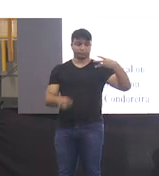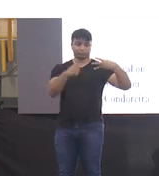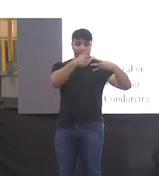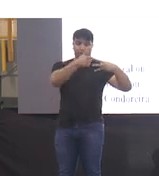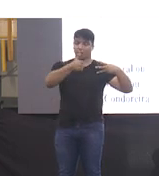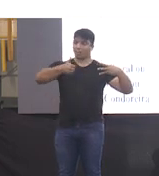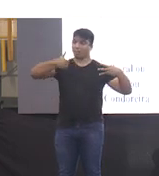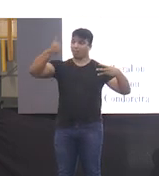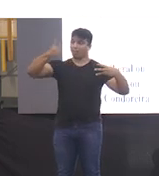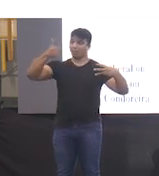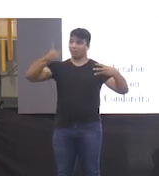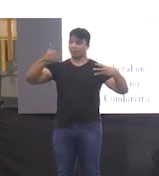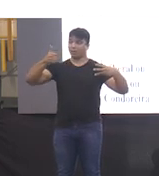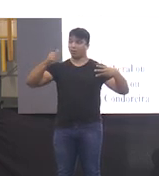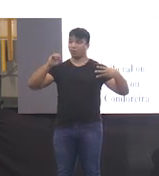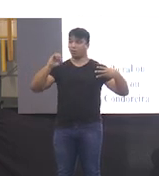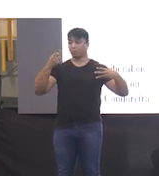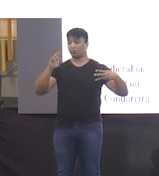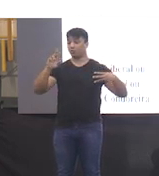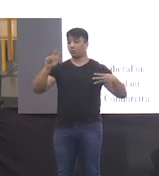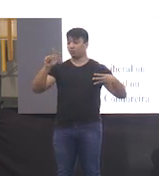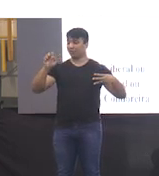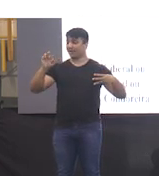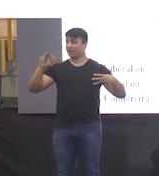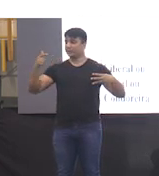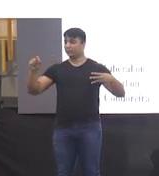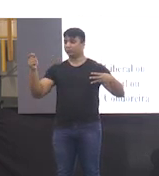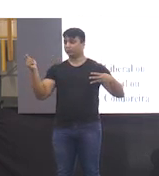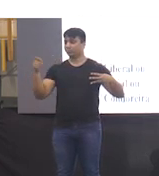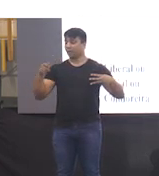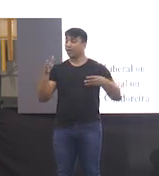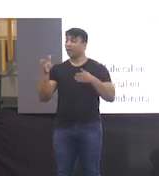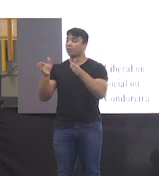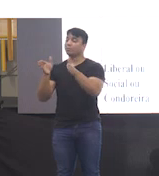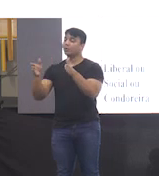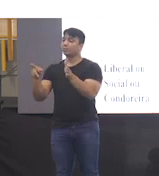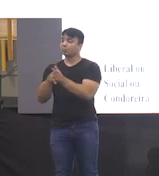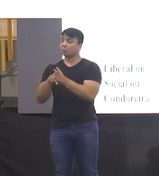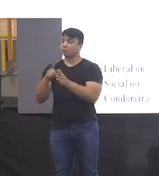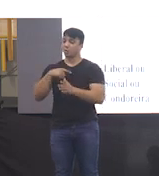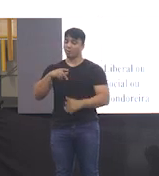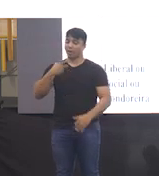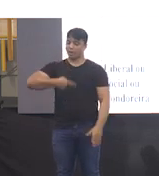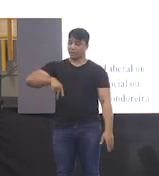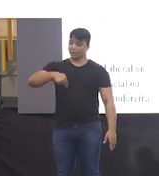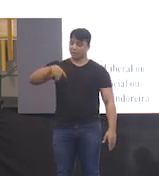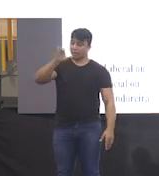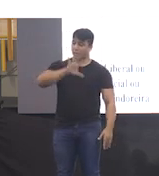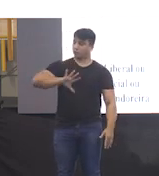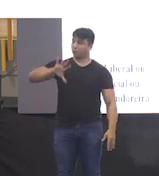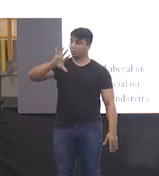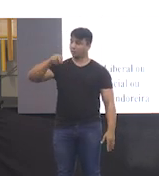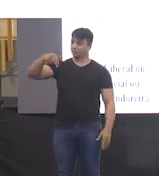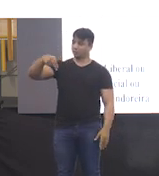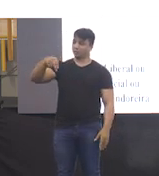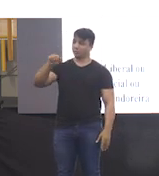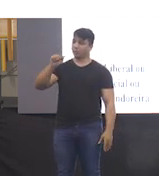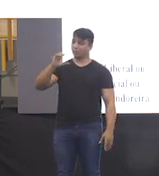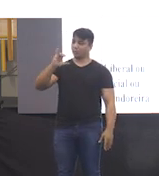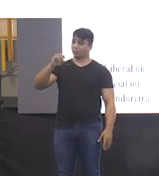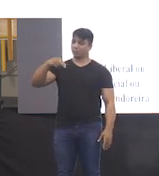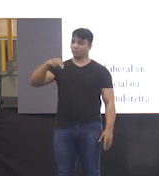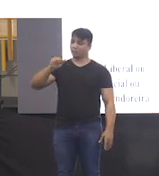primeira fase, ou geração, é a geração nacionalista. Tem como